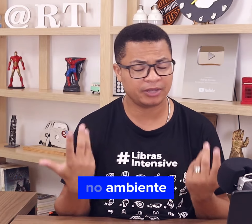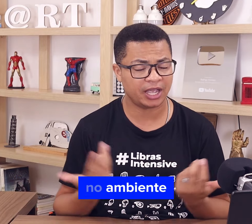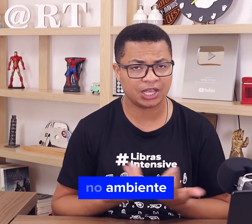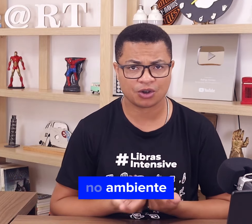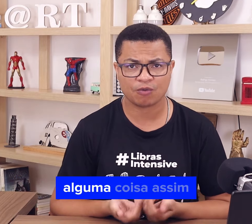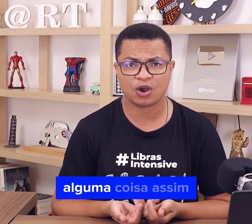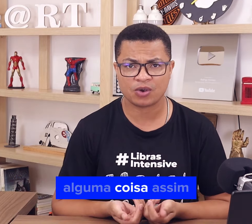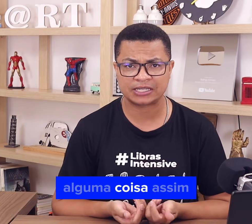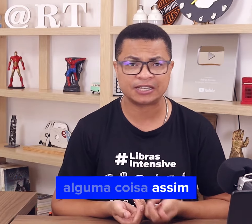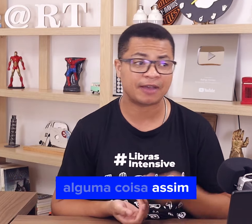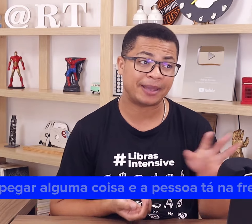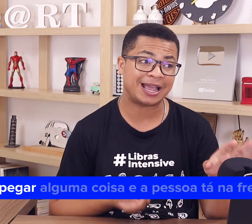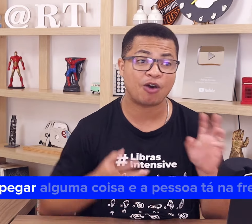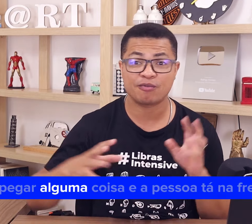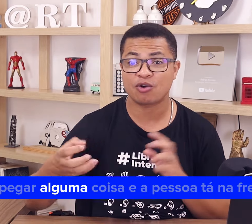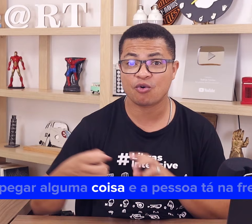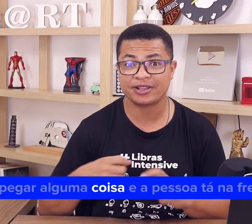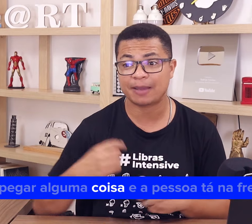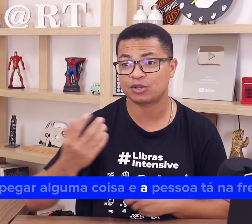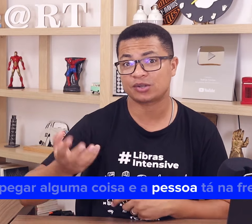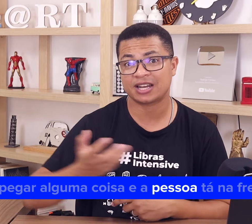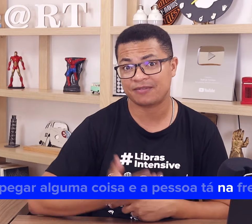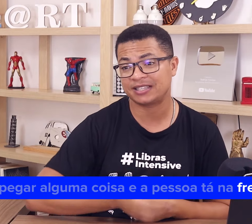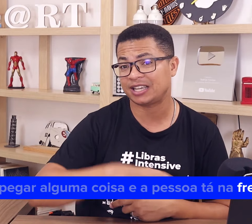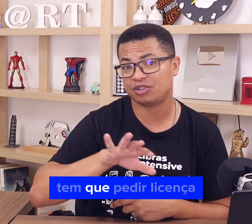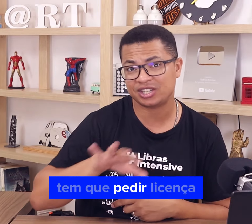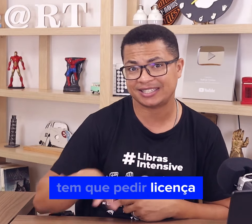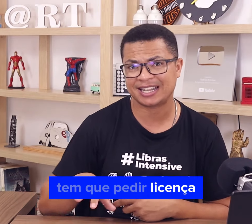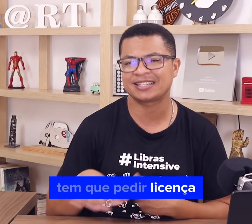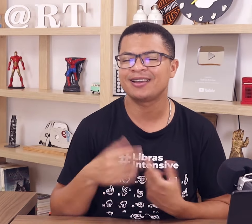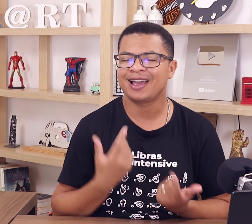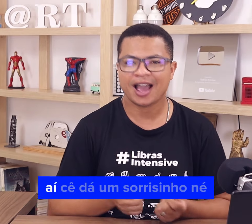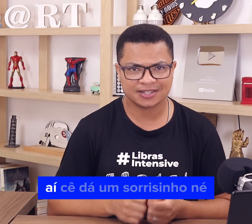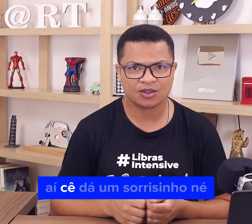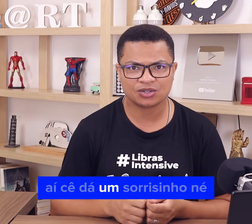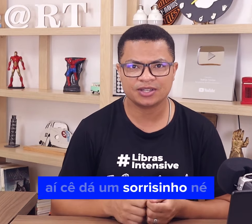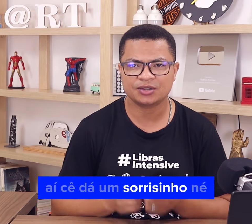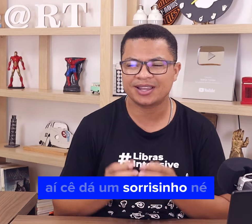ambiente, alguma coisa assim, vai pegar alguma coisa e a pessoa tá na frente e tem que pedir licença, aí você dá um sorrisinho, né?